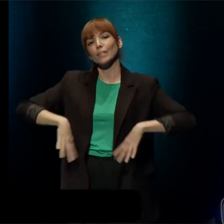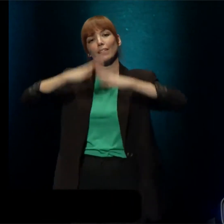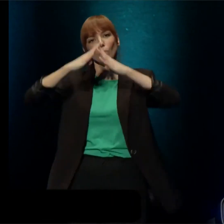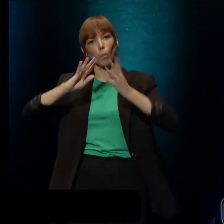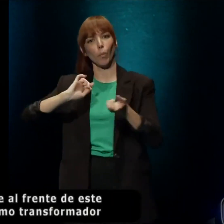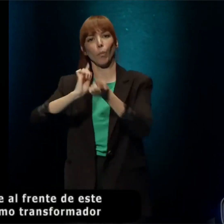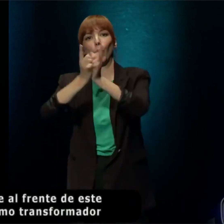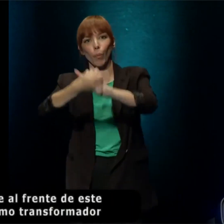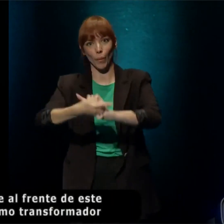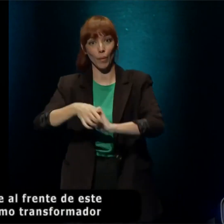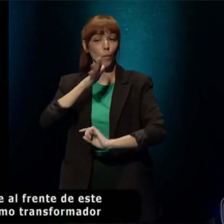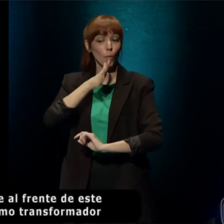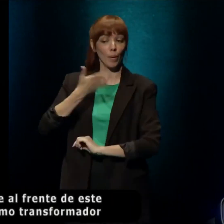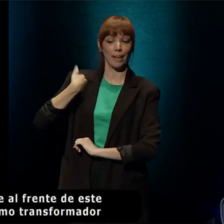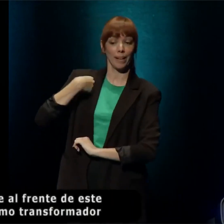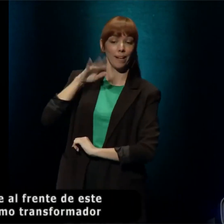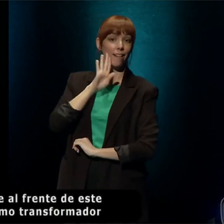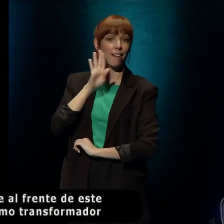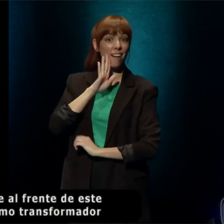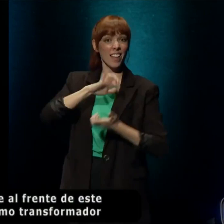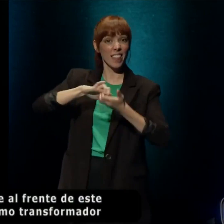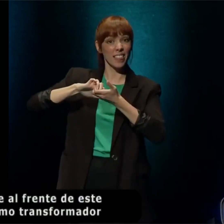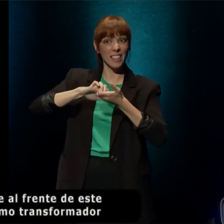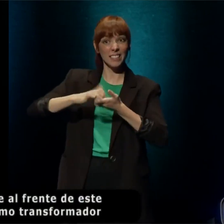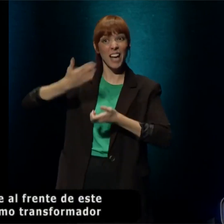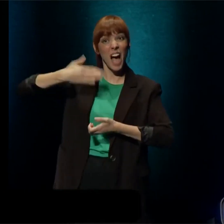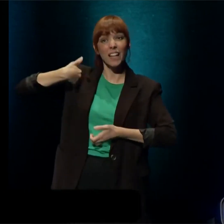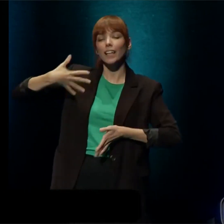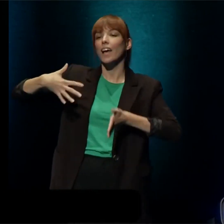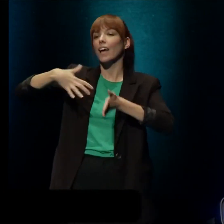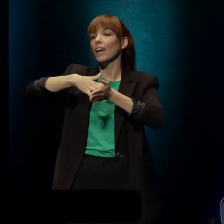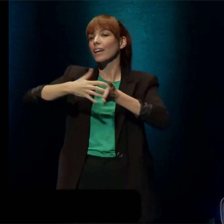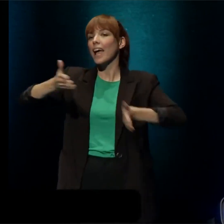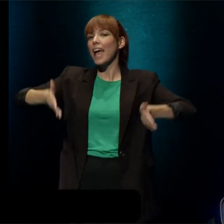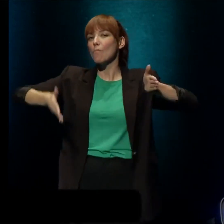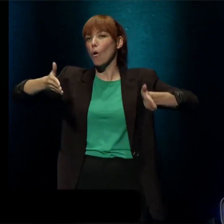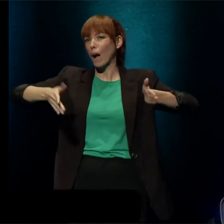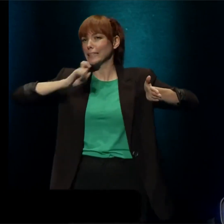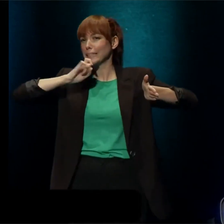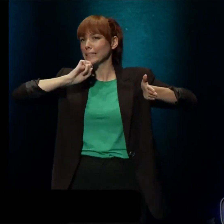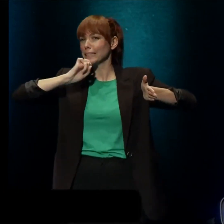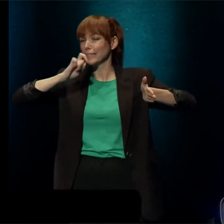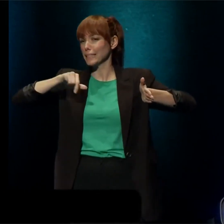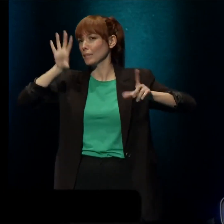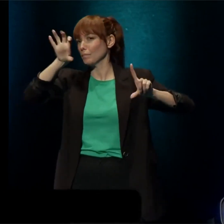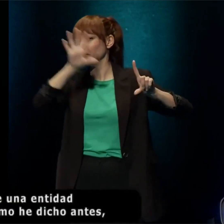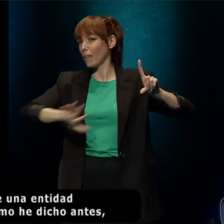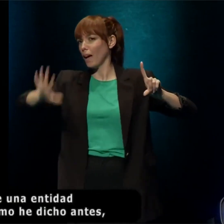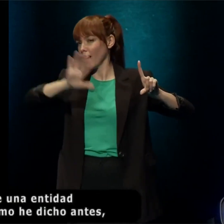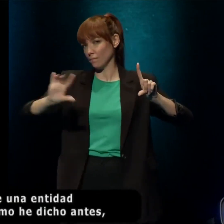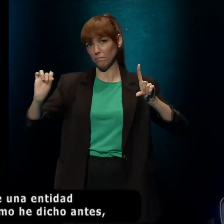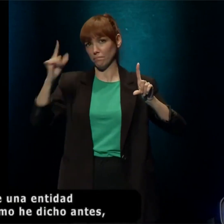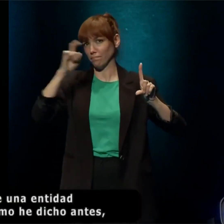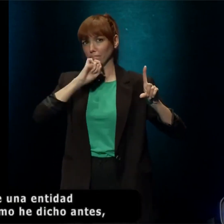dicho antes, nace en el momento más difícil de la historia de nuestro país, para congregar y